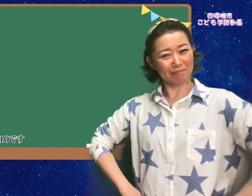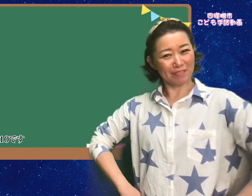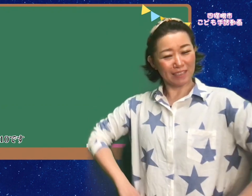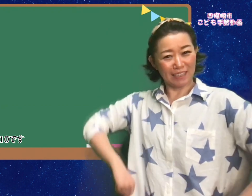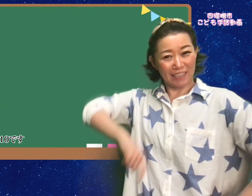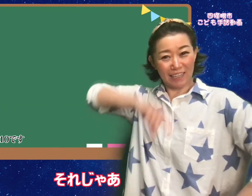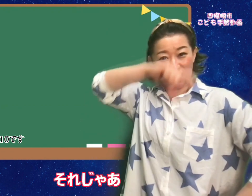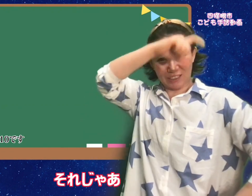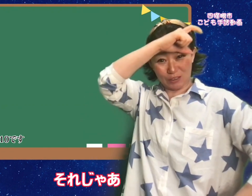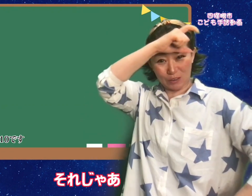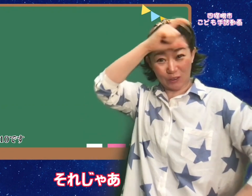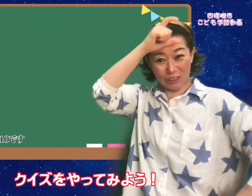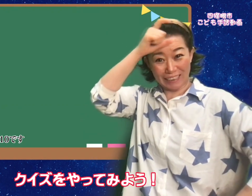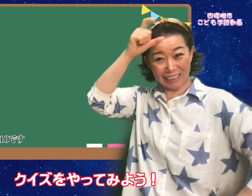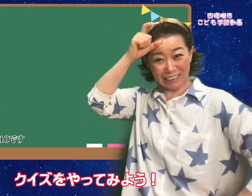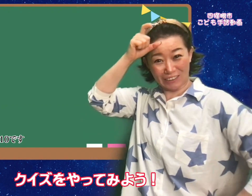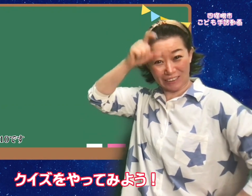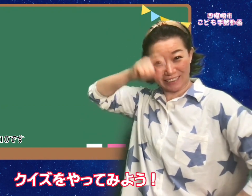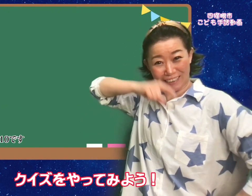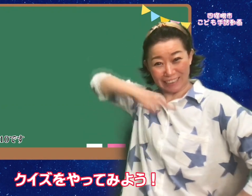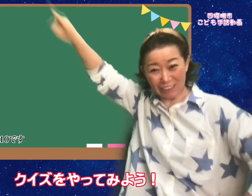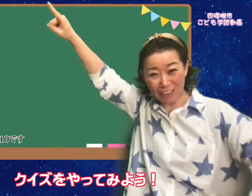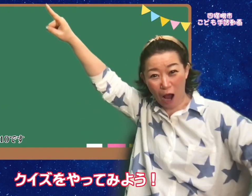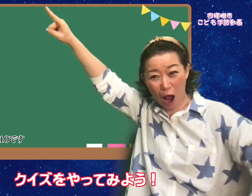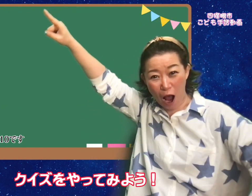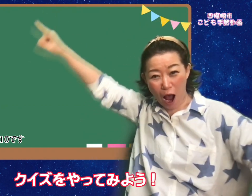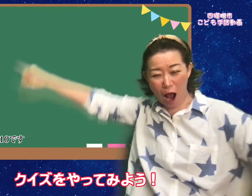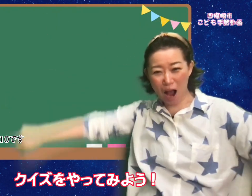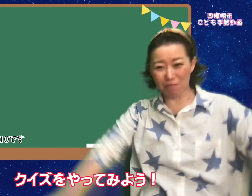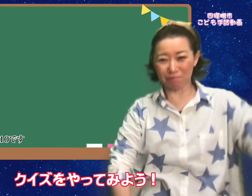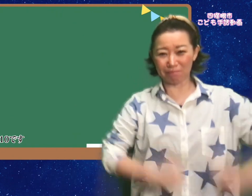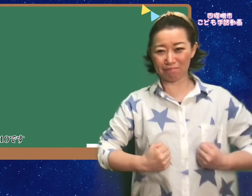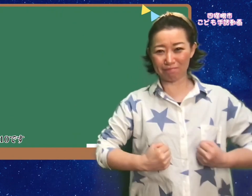それじゃあクイズをやってみよう。